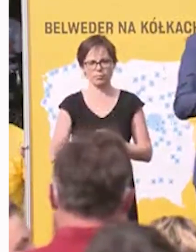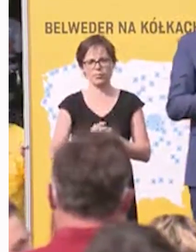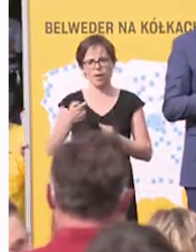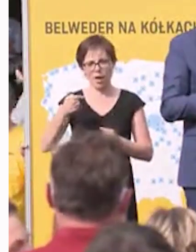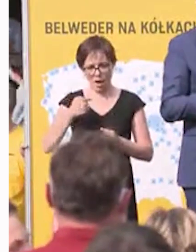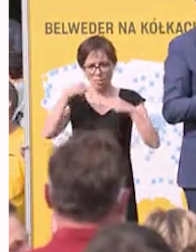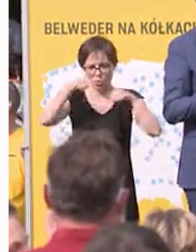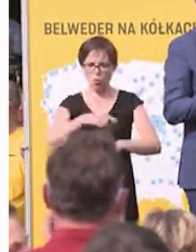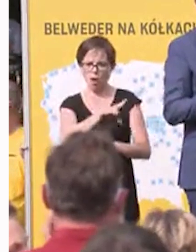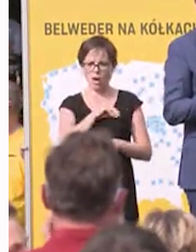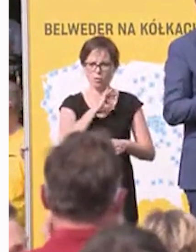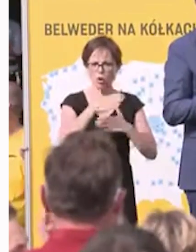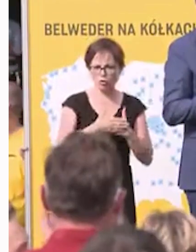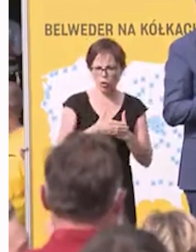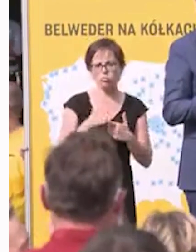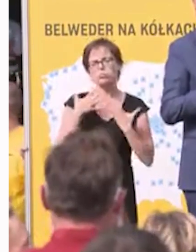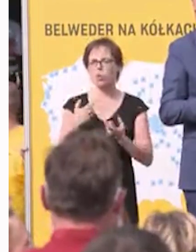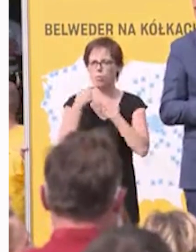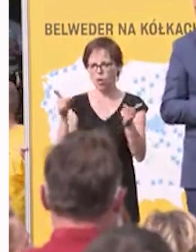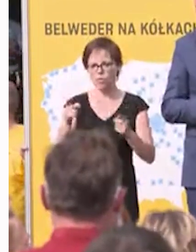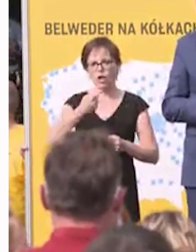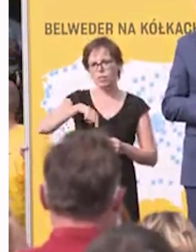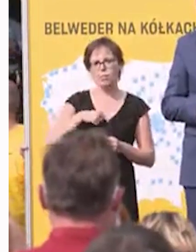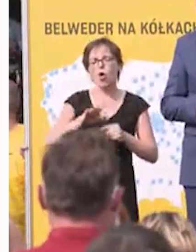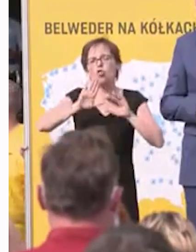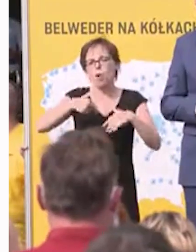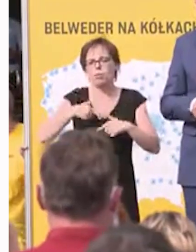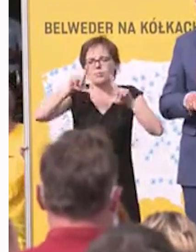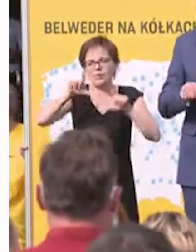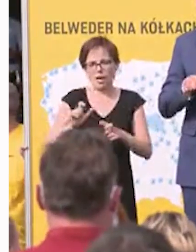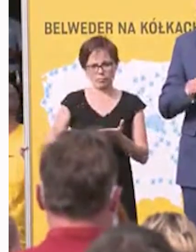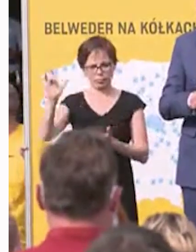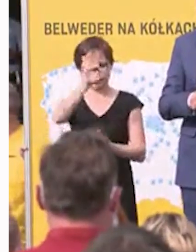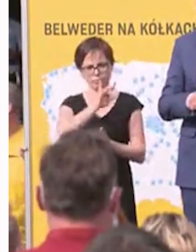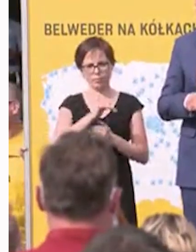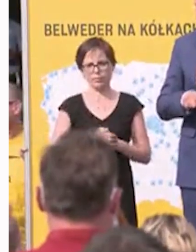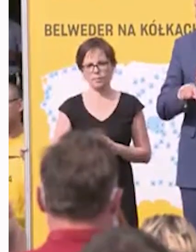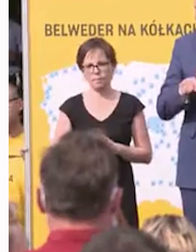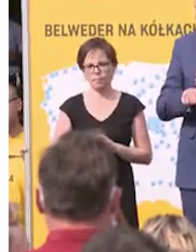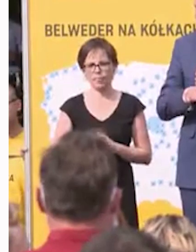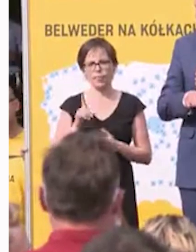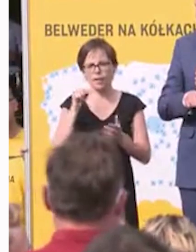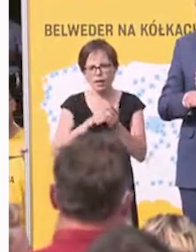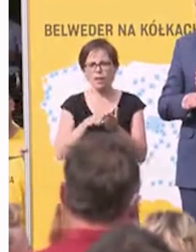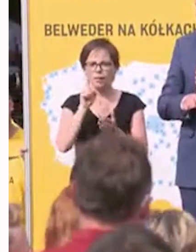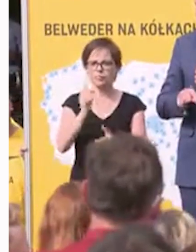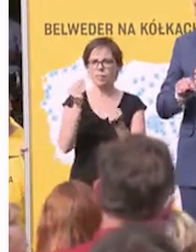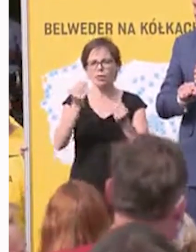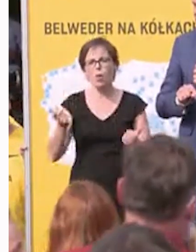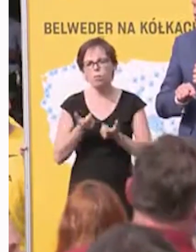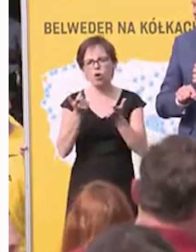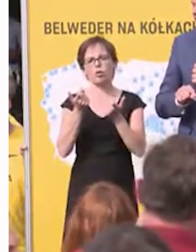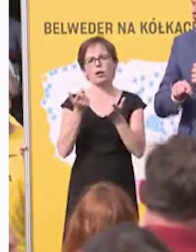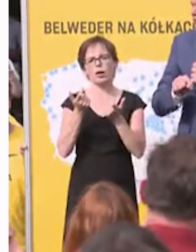z moją żoną, żeby powiedzieć wam, że my dopiero ruszamy w trasę. Że my dopiero ruszamy w tę wspaniałą przygodę,